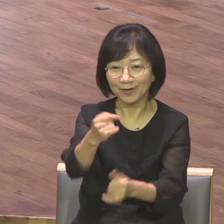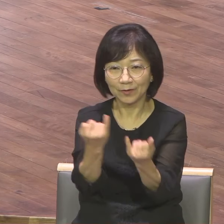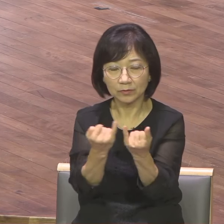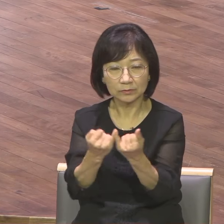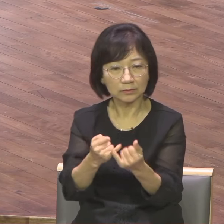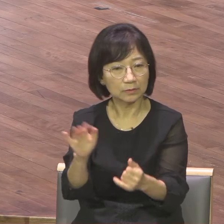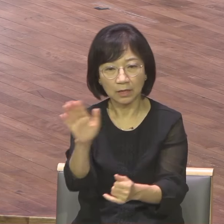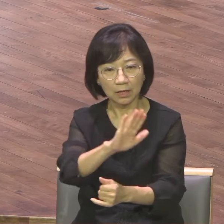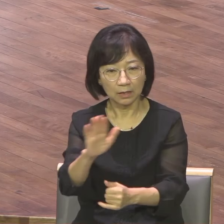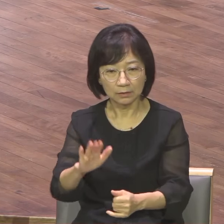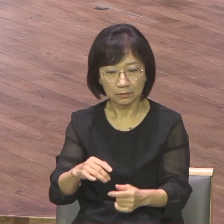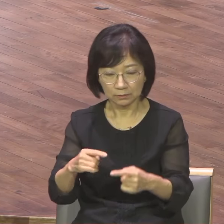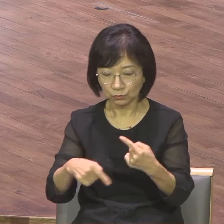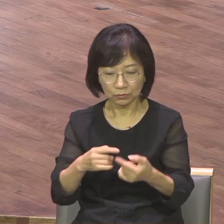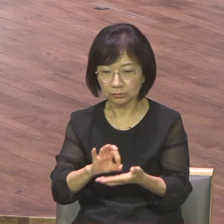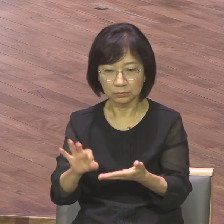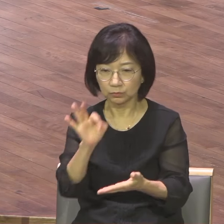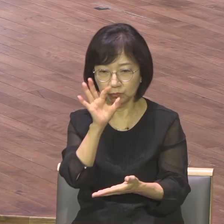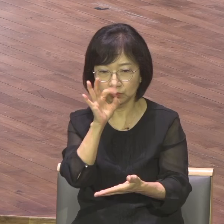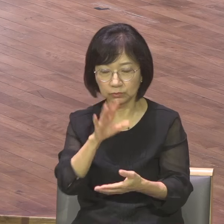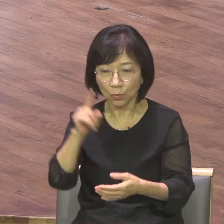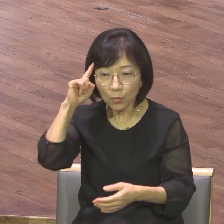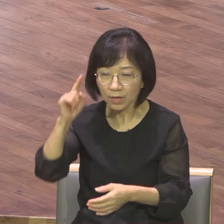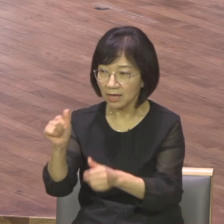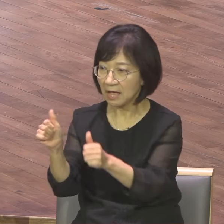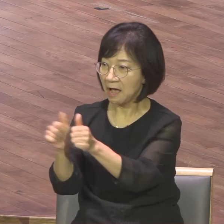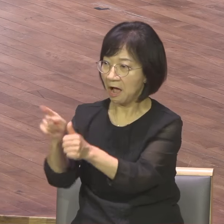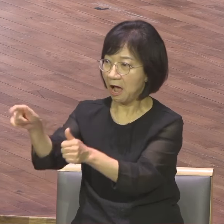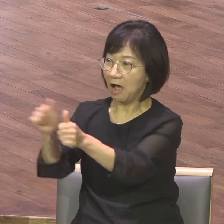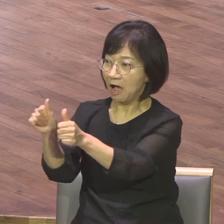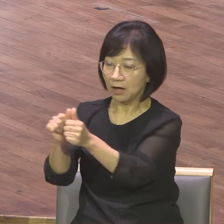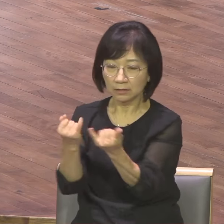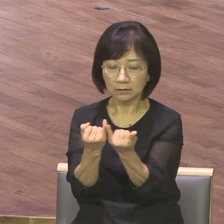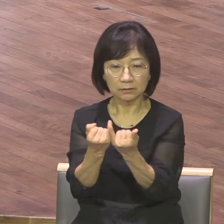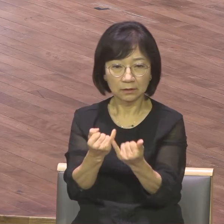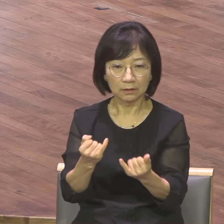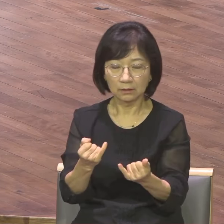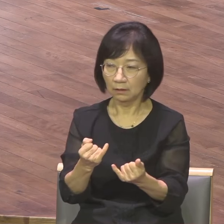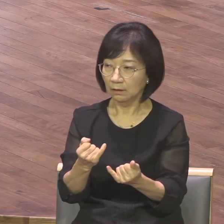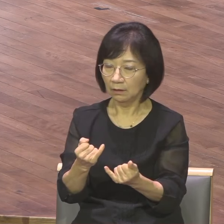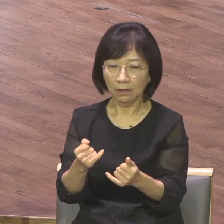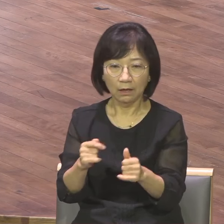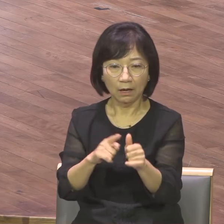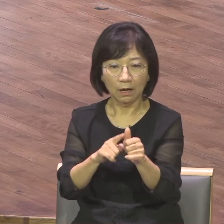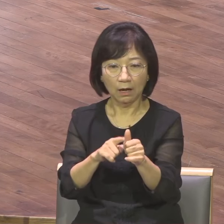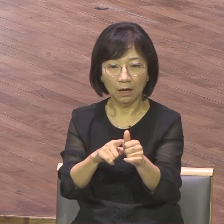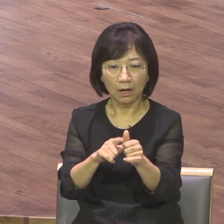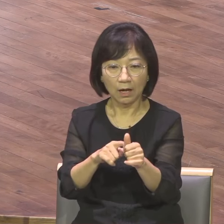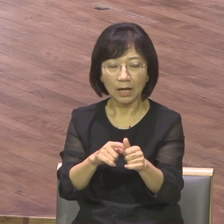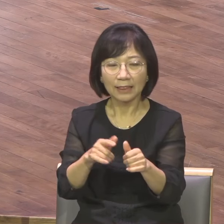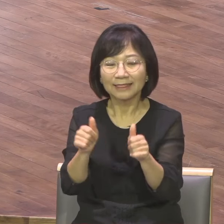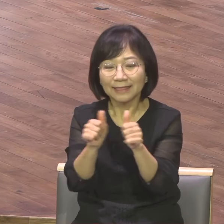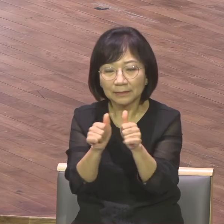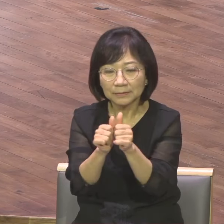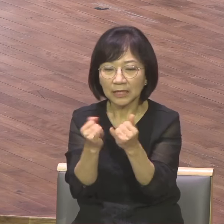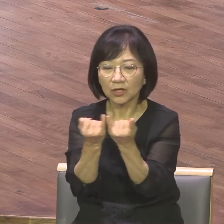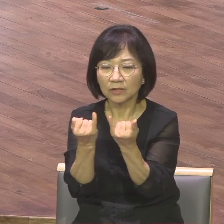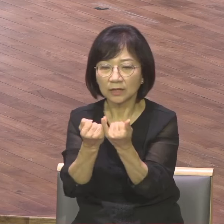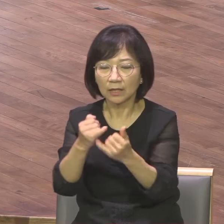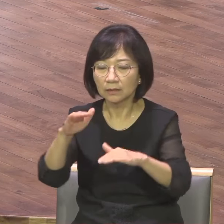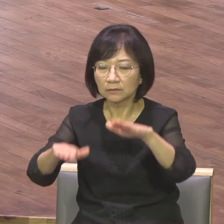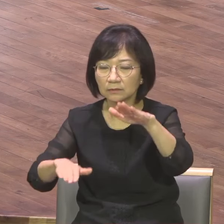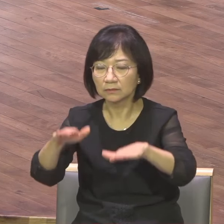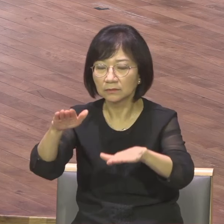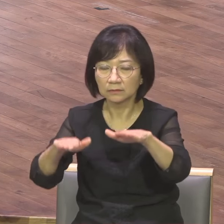왜? 성차별했다고. 그래서 어디까지 갔냐. 하나님을 아버지라면 안 돼. 아버지도